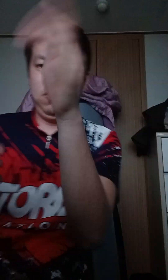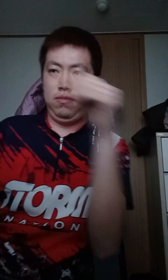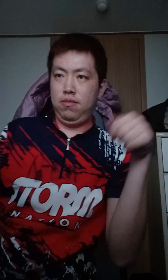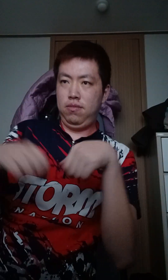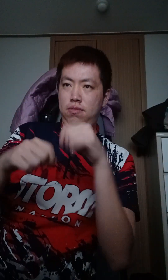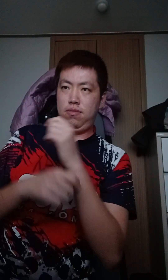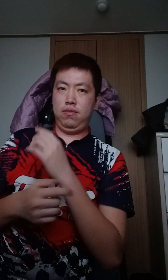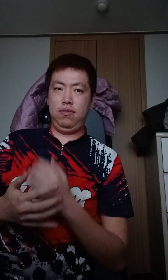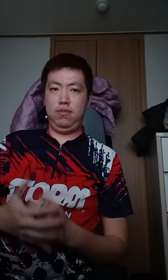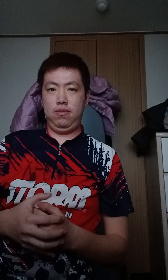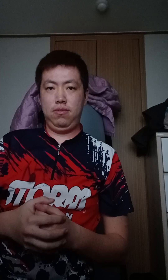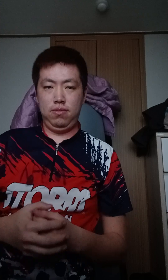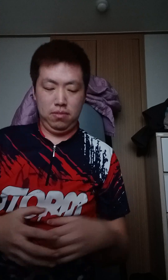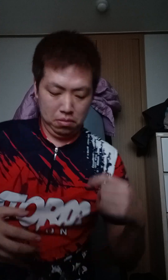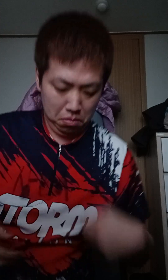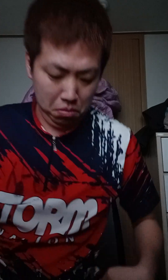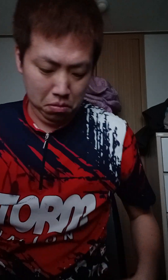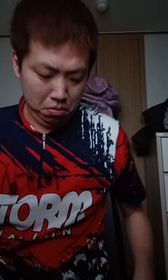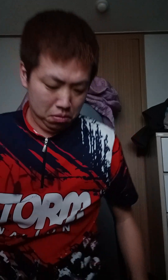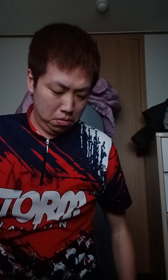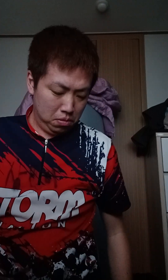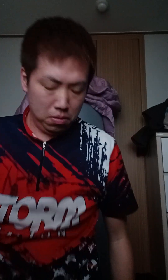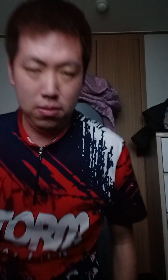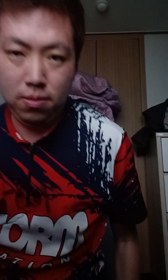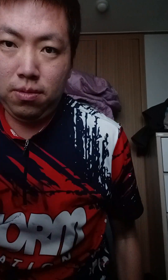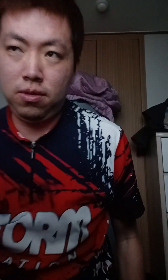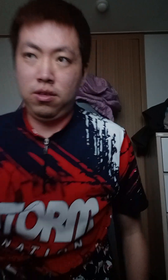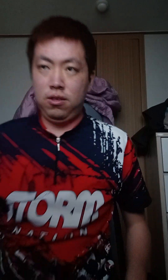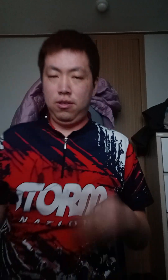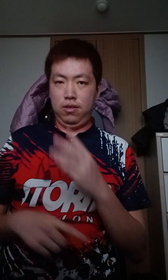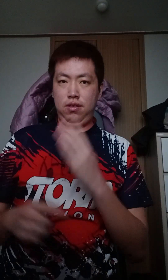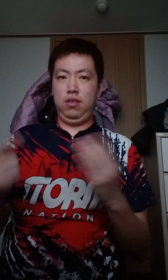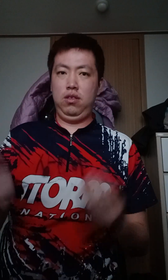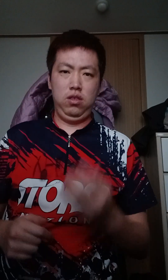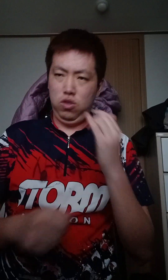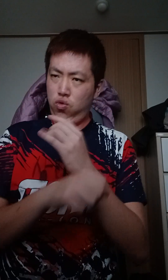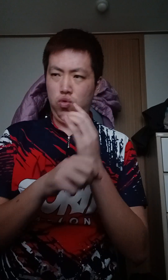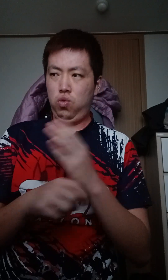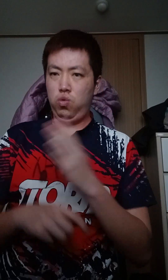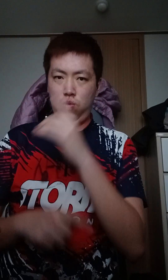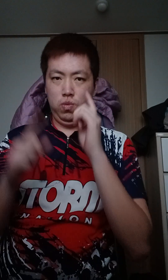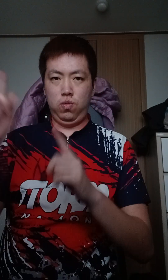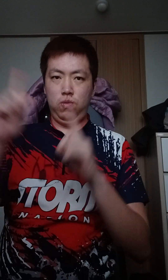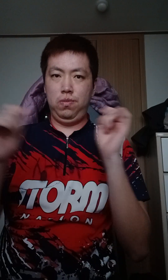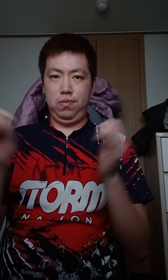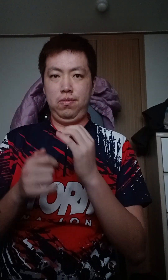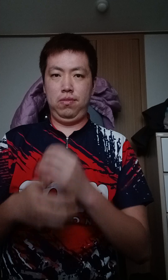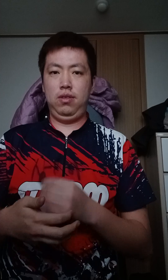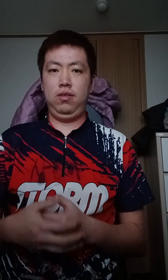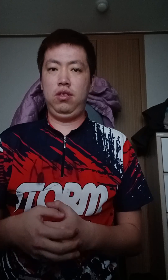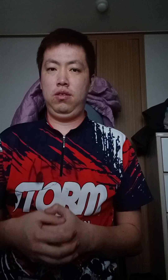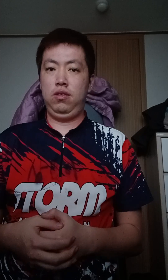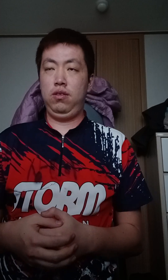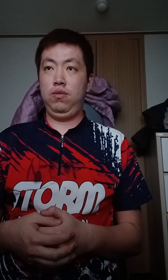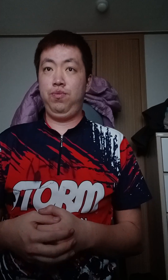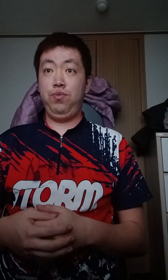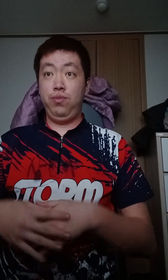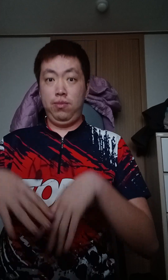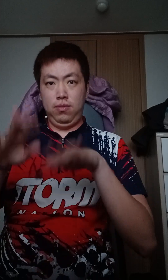부딪힌 겁니다. 아이는 병원으로 바로 옮겨져 다행히 생명에는 지장이 없는 것으로 알려졌습니다. 당시